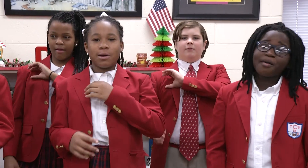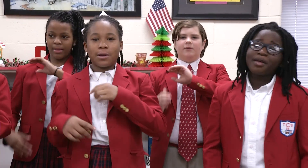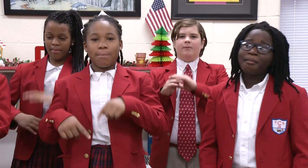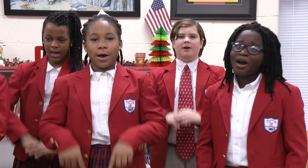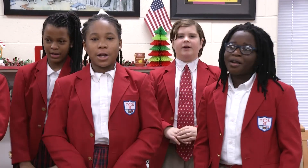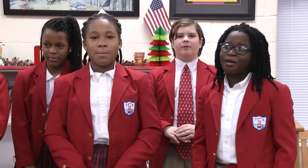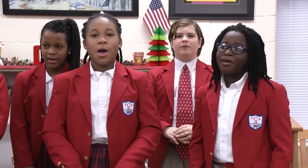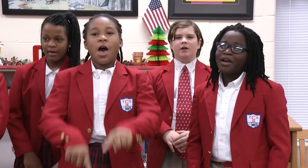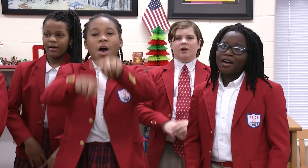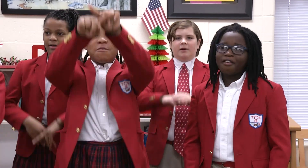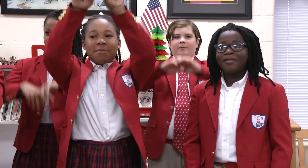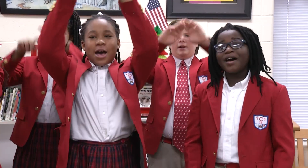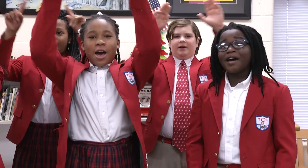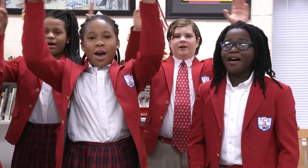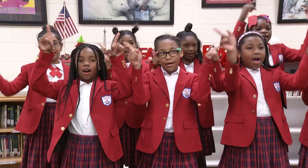the bottom of my heart. I